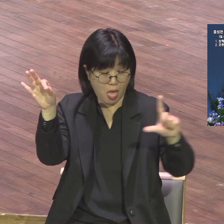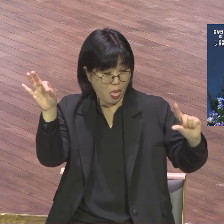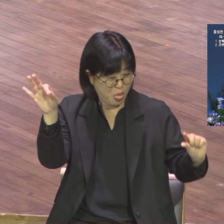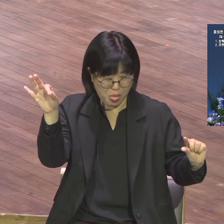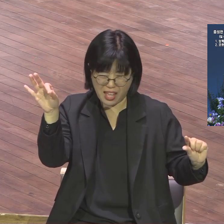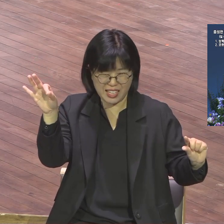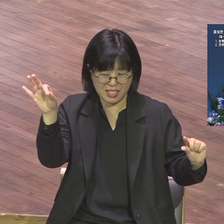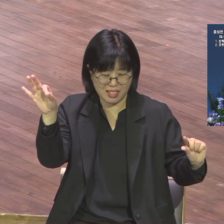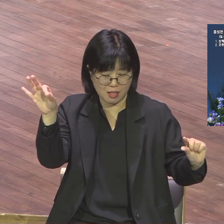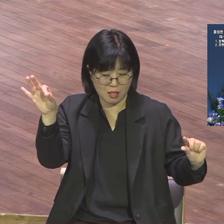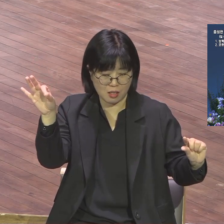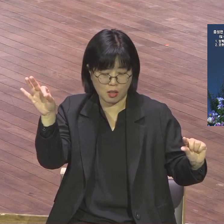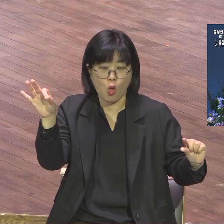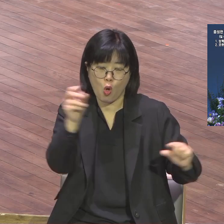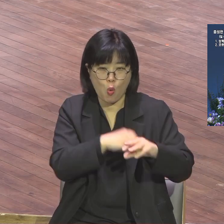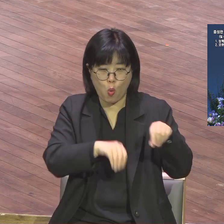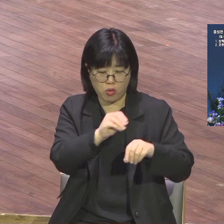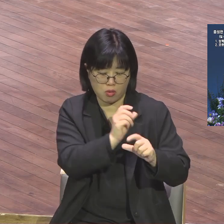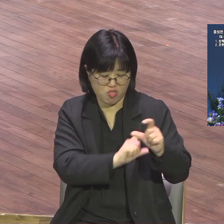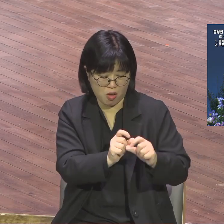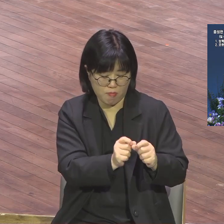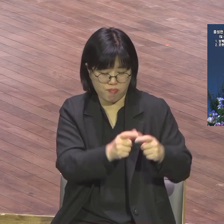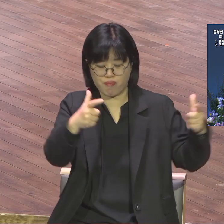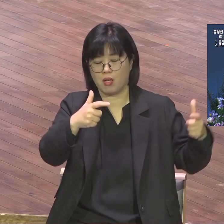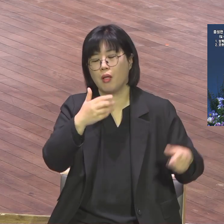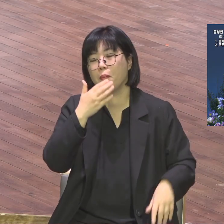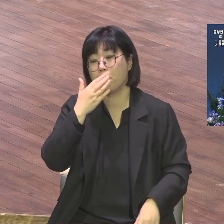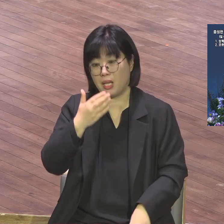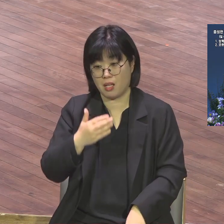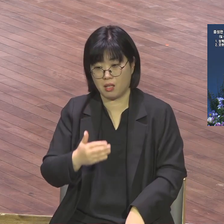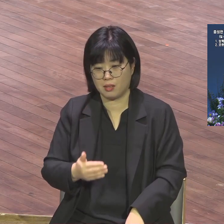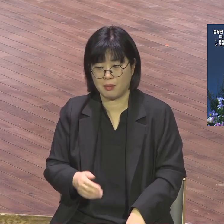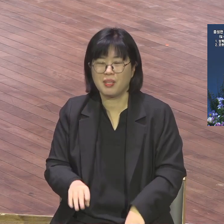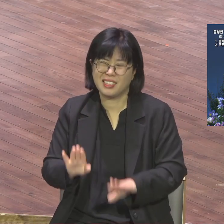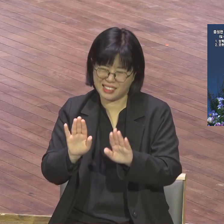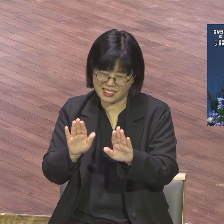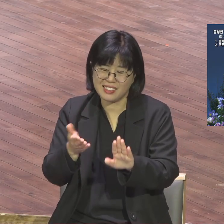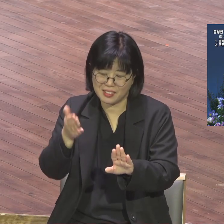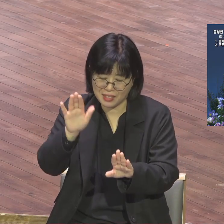끝난 거예요. 하나님 앞에 고람되옵니다. 하나님 앞에.